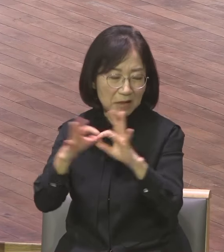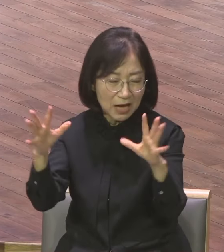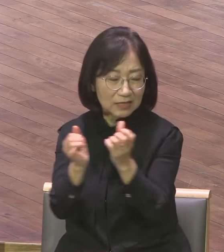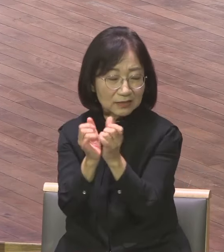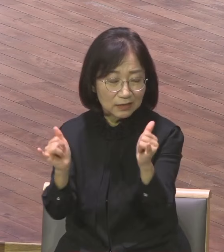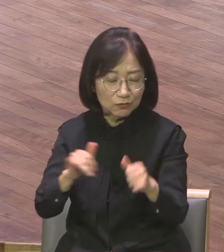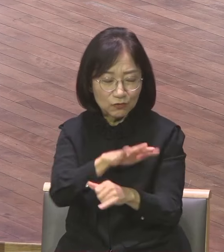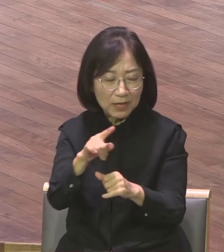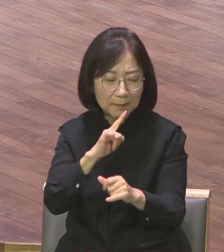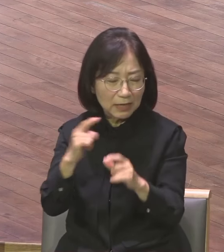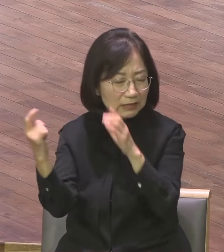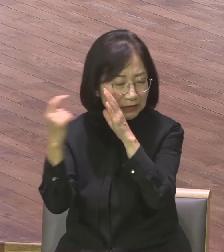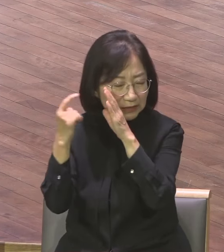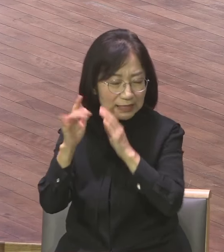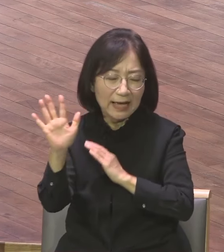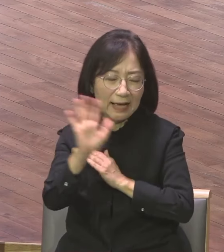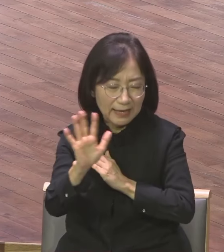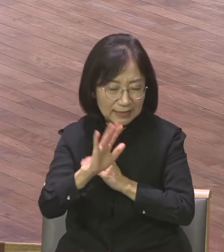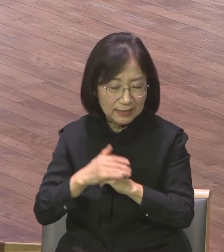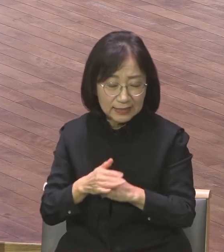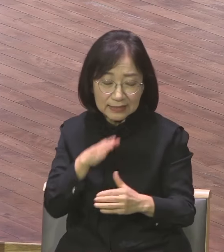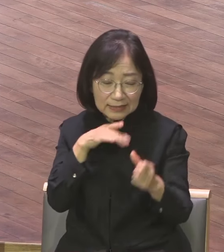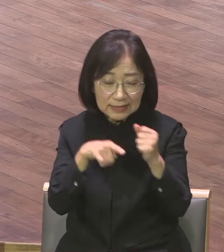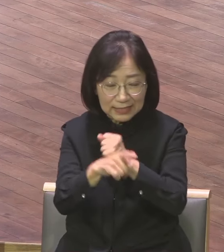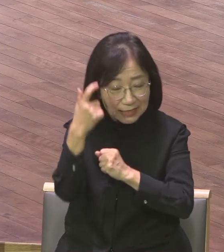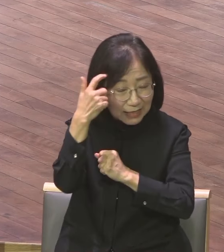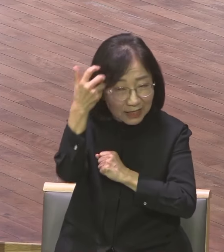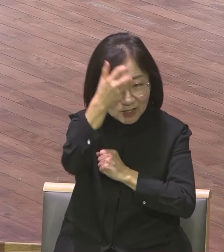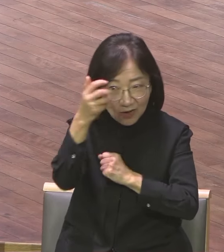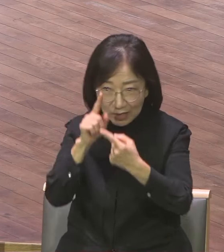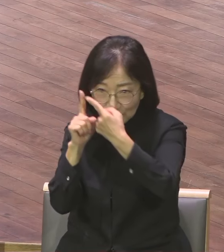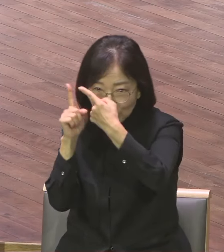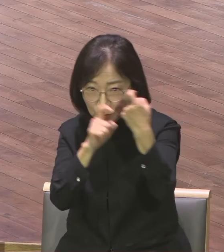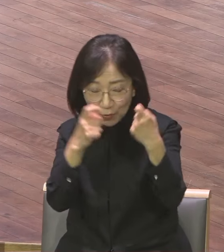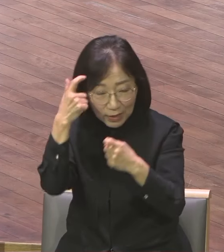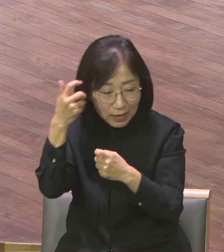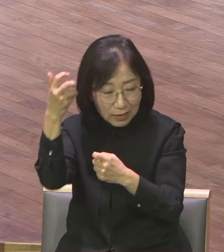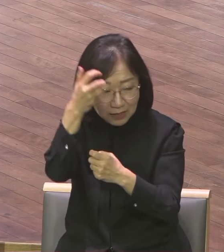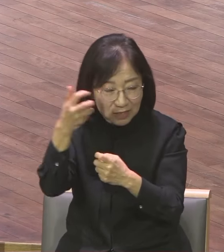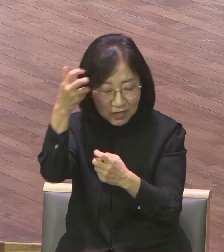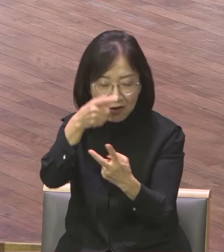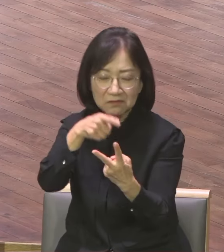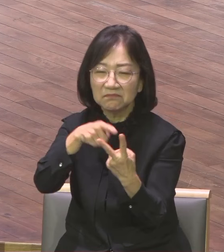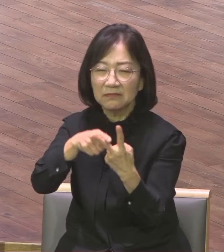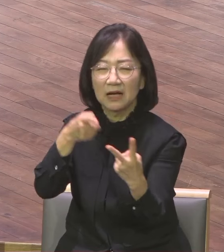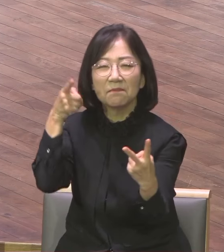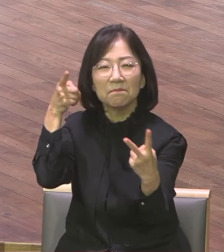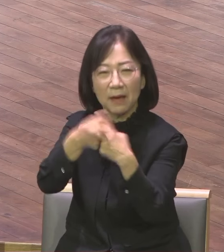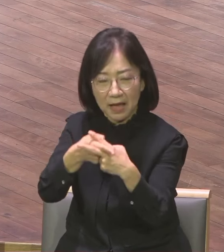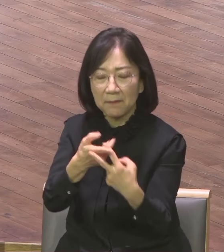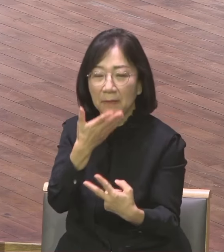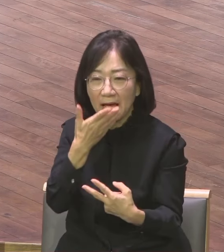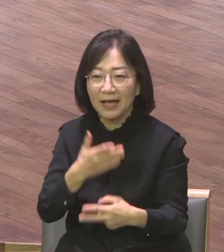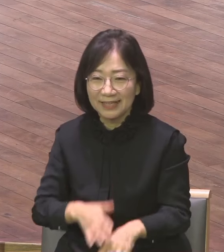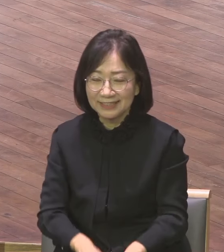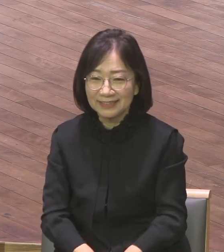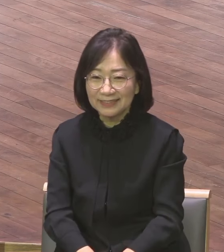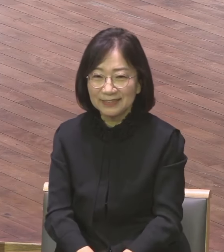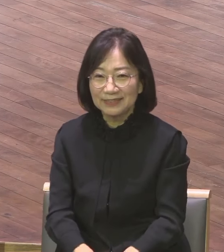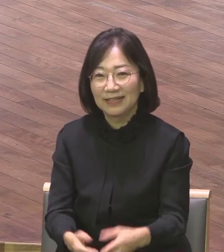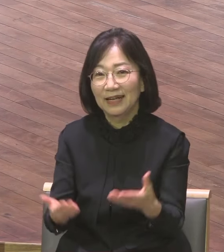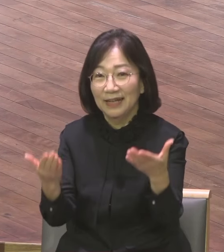자는 우리의 말을 듣지 아니하나니 진리의 영과 미혹의 영을 이로써 아느니라. 아멘.